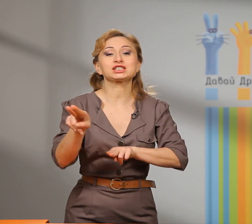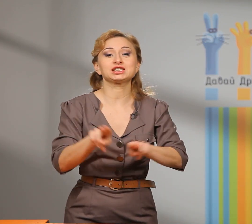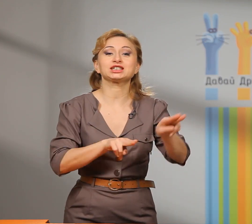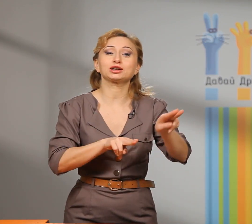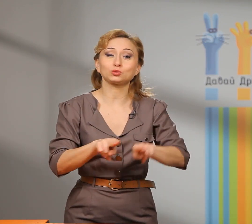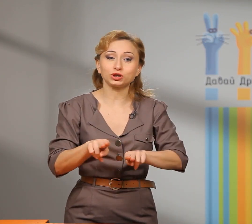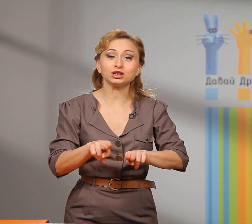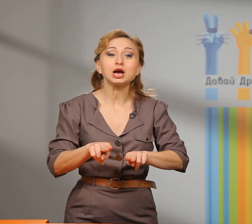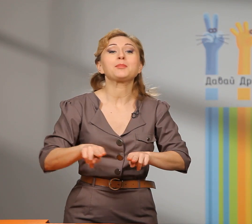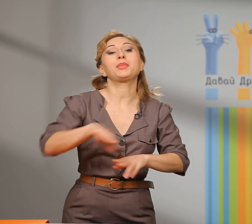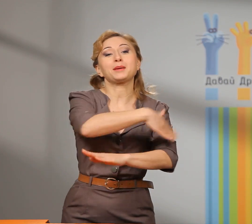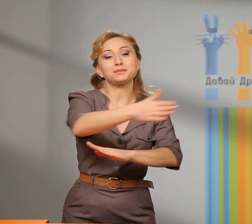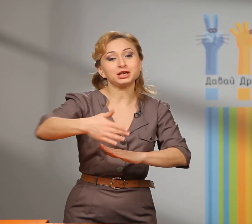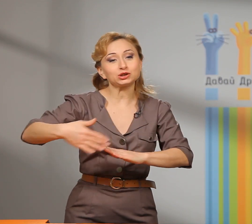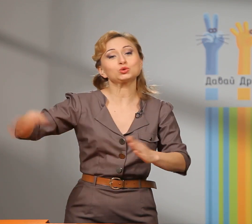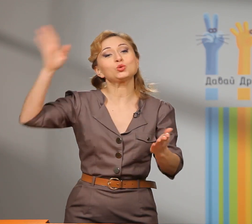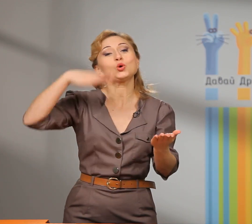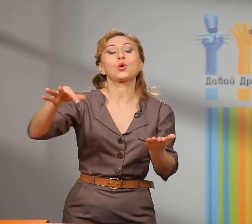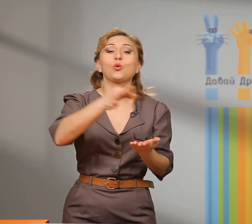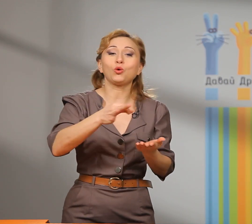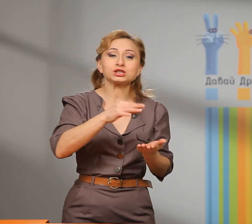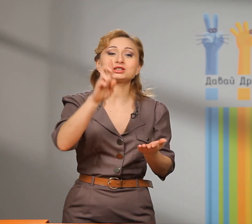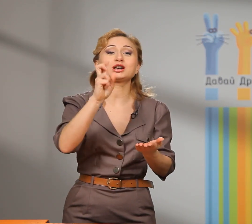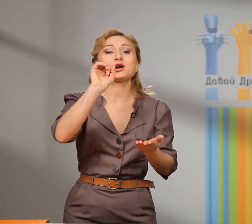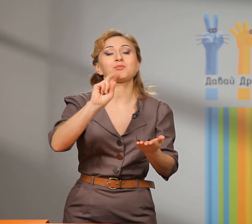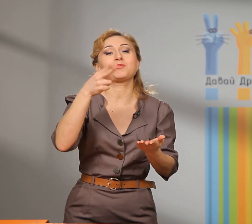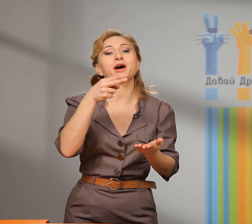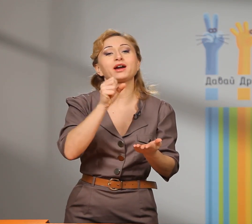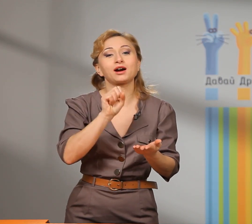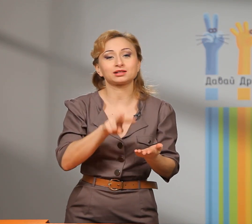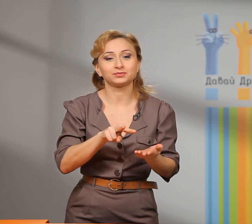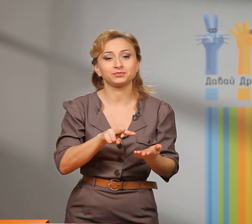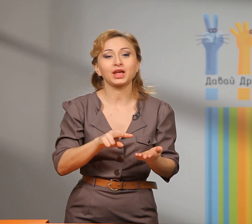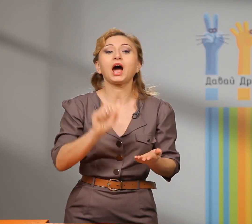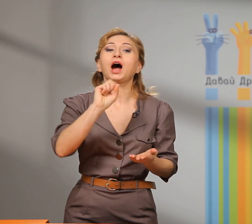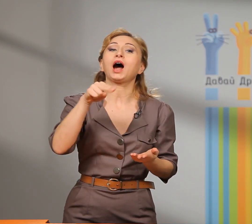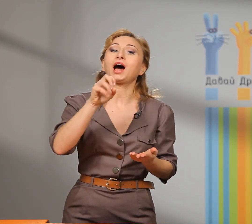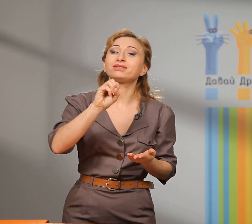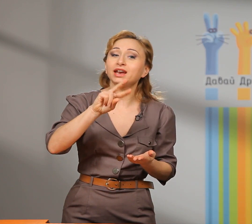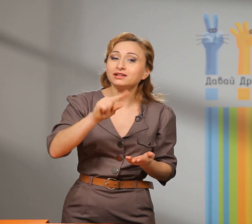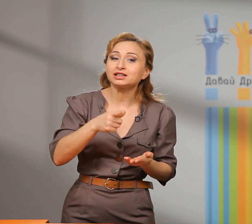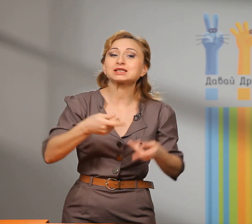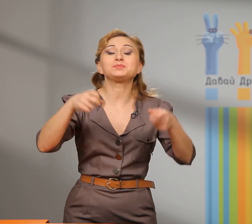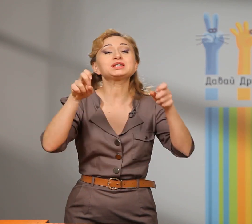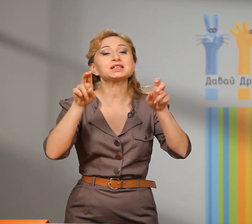железной дороге по берегу озера Байкал. Адель